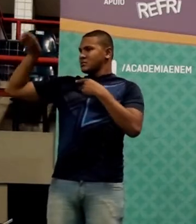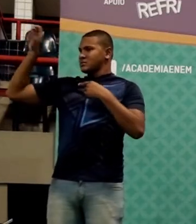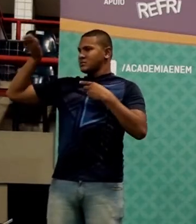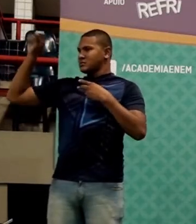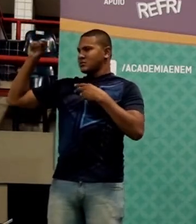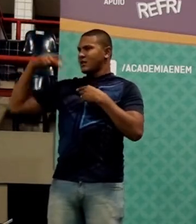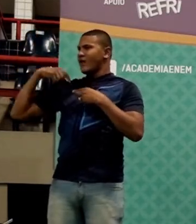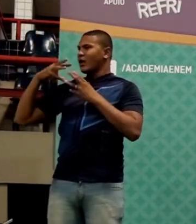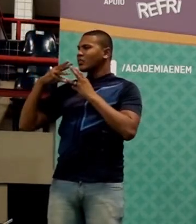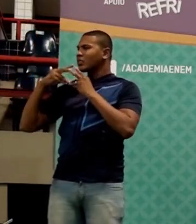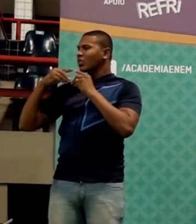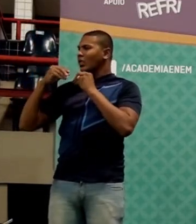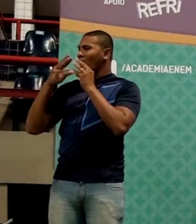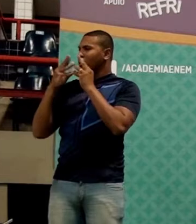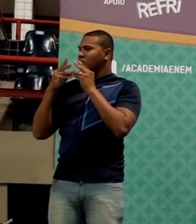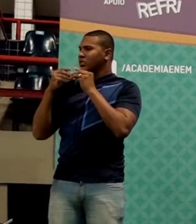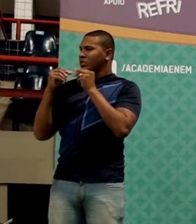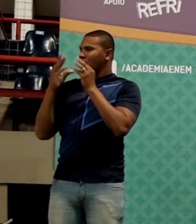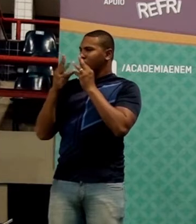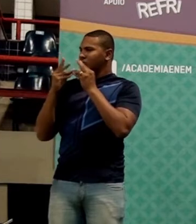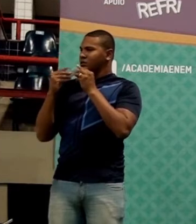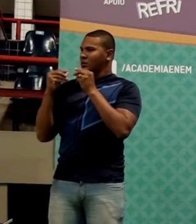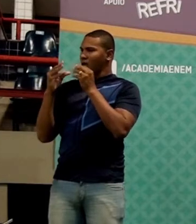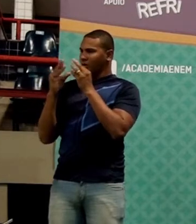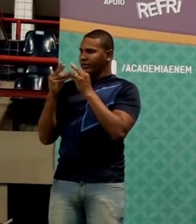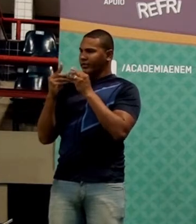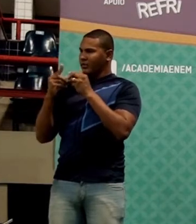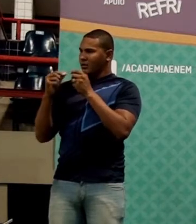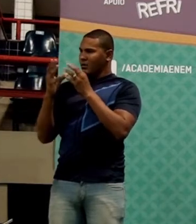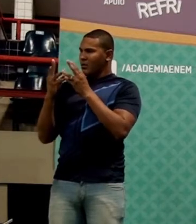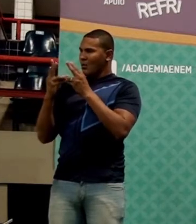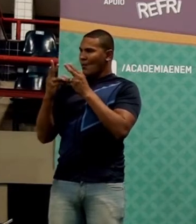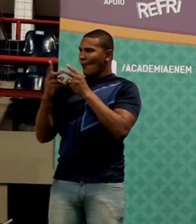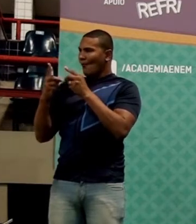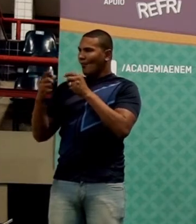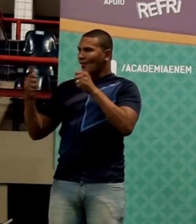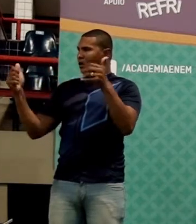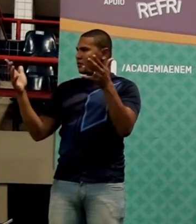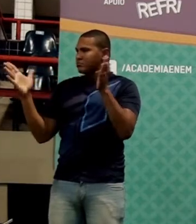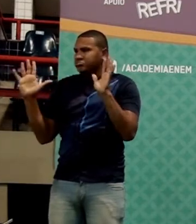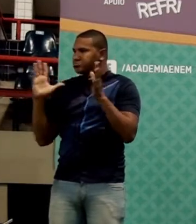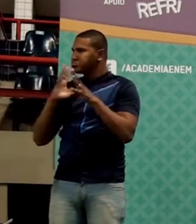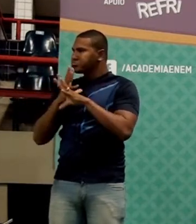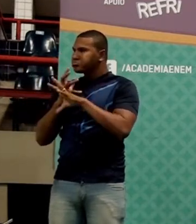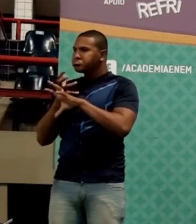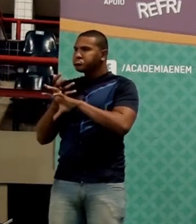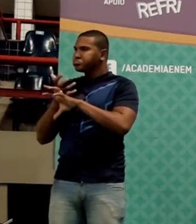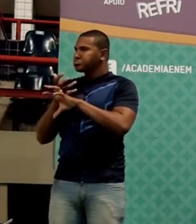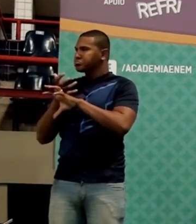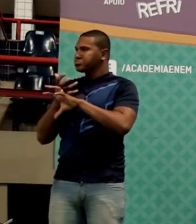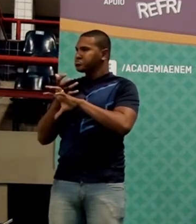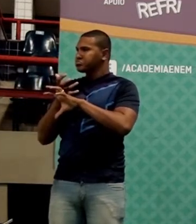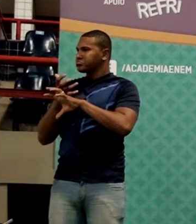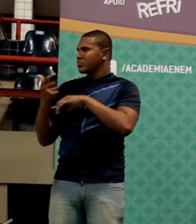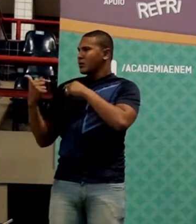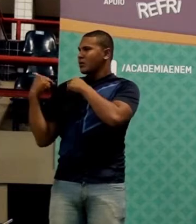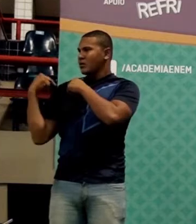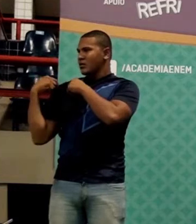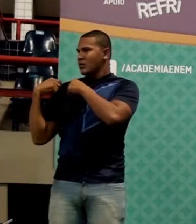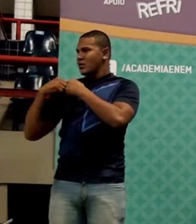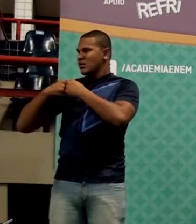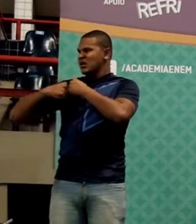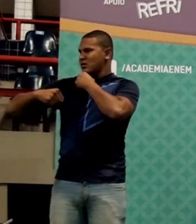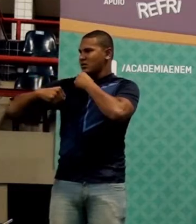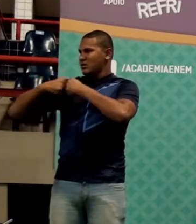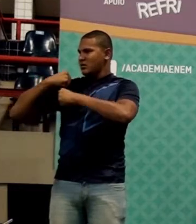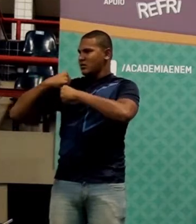Elas vão se desgastar. Então nós somos candidatos sérios a desenvolver uma bursite.